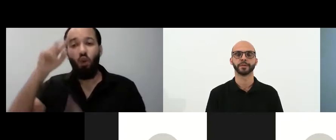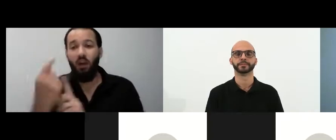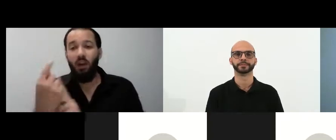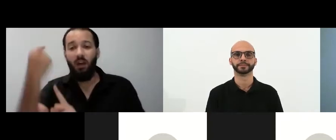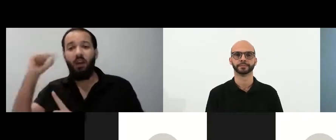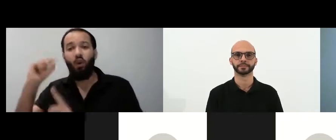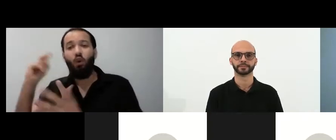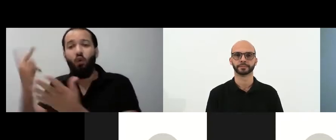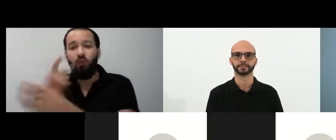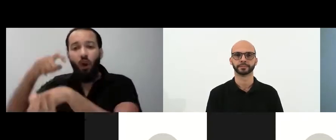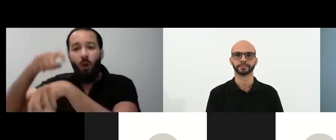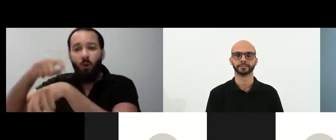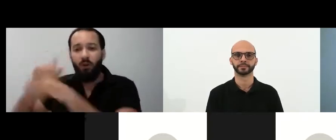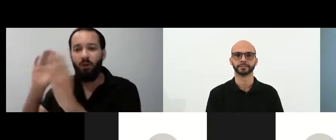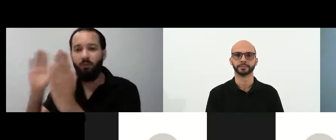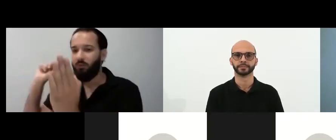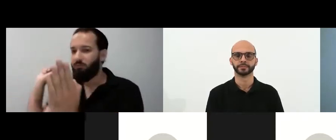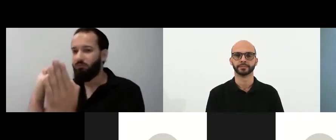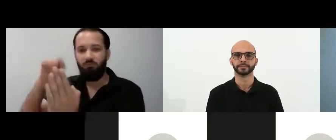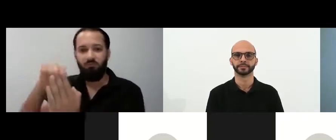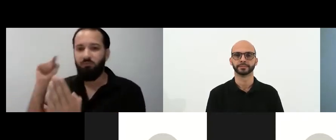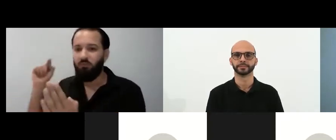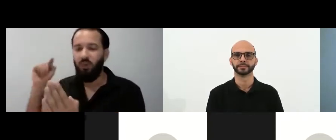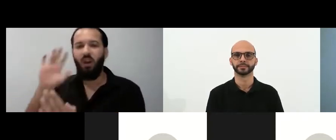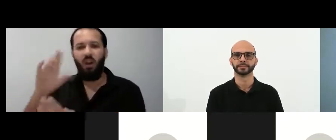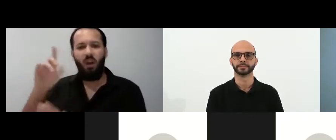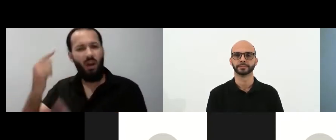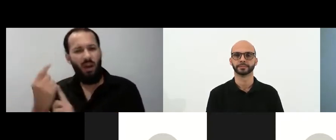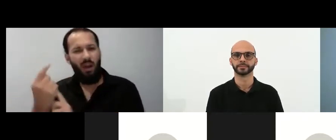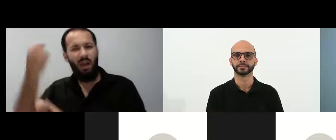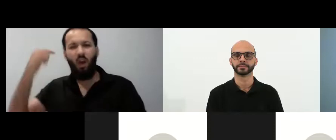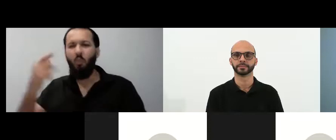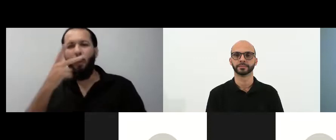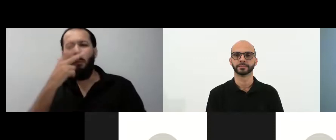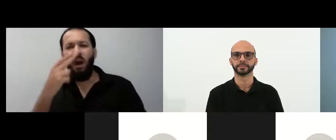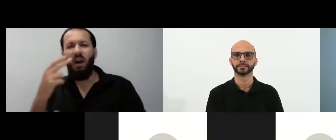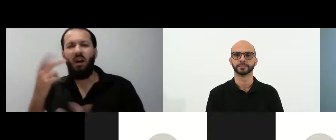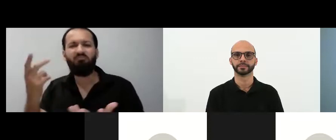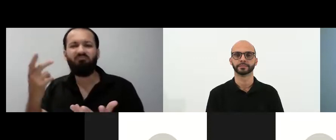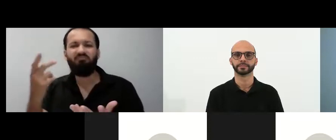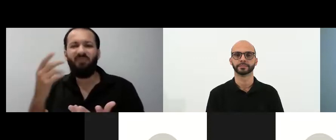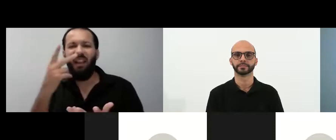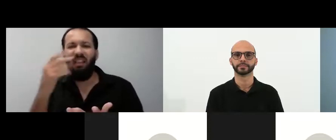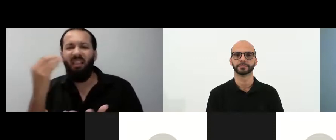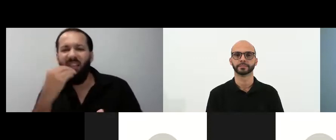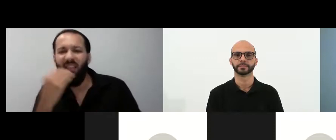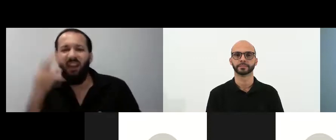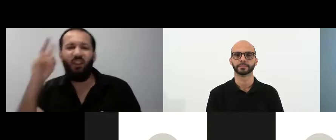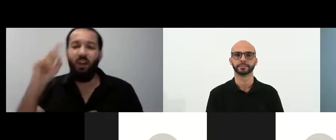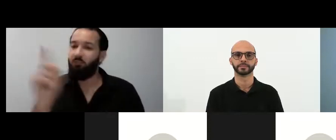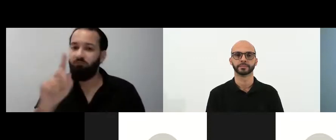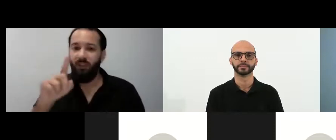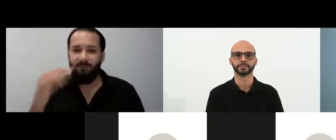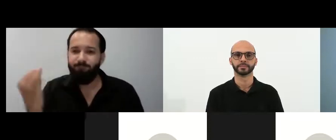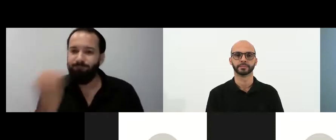tive essa oportunidade e aí eu me lembrei disso. Mas o que